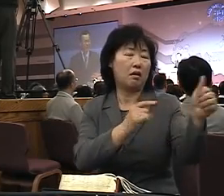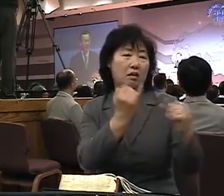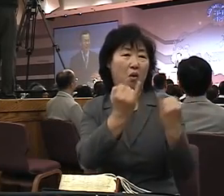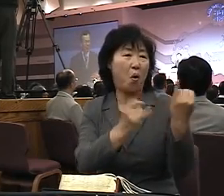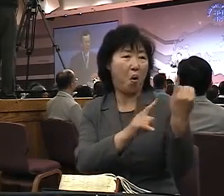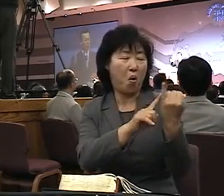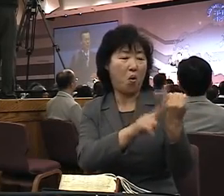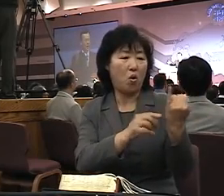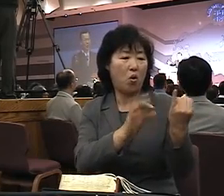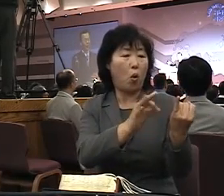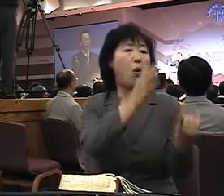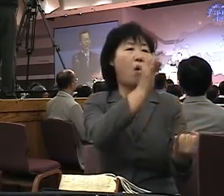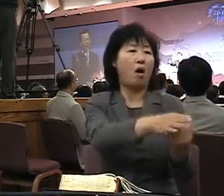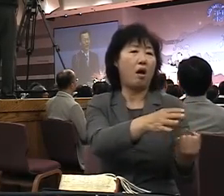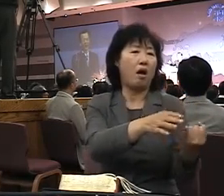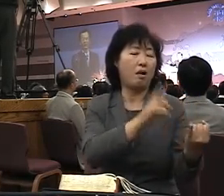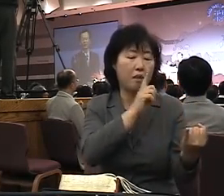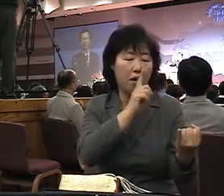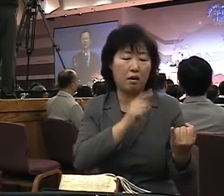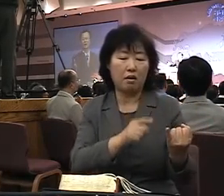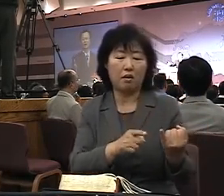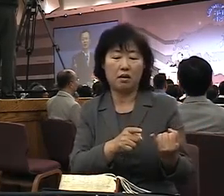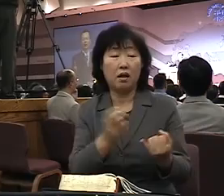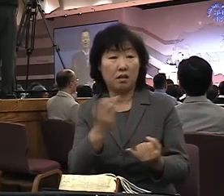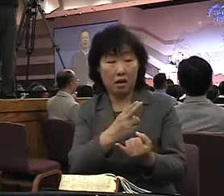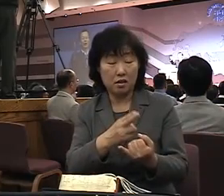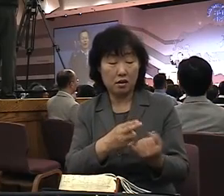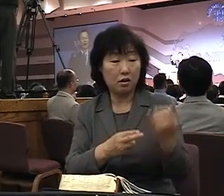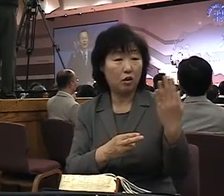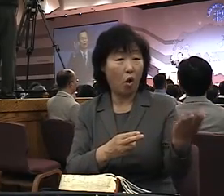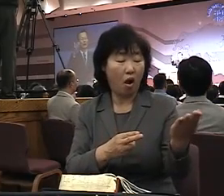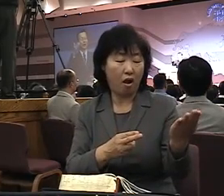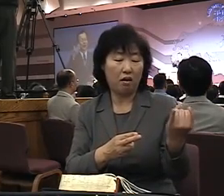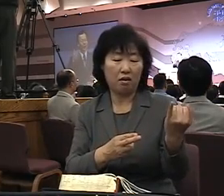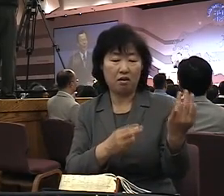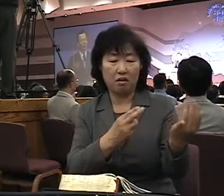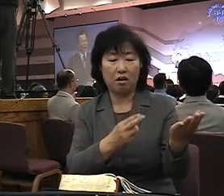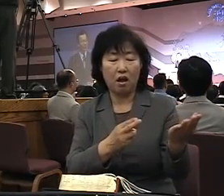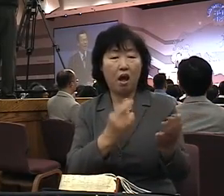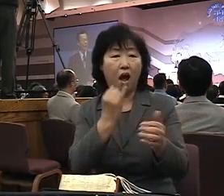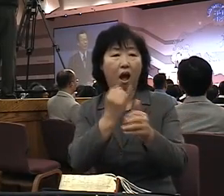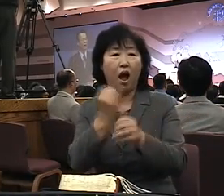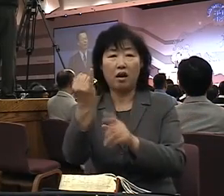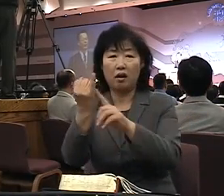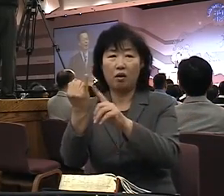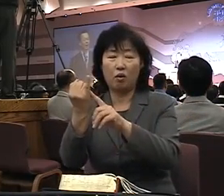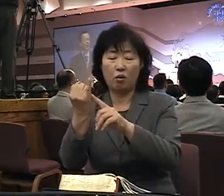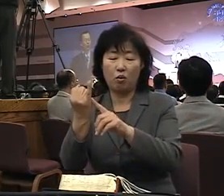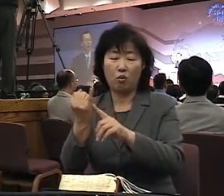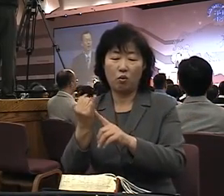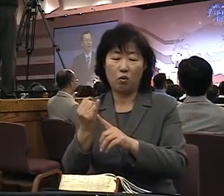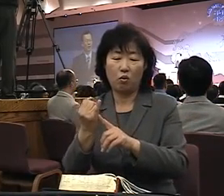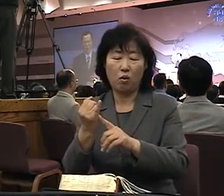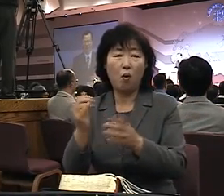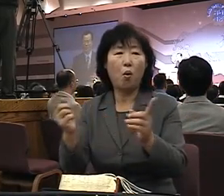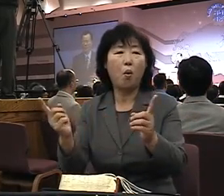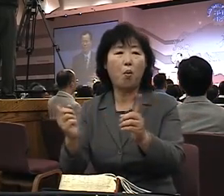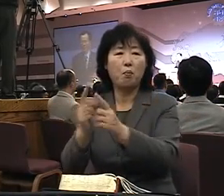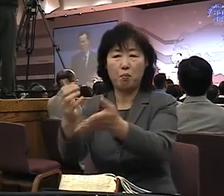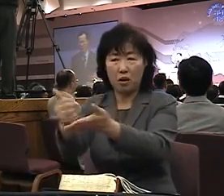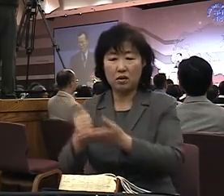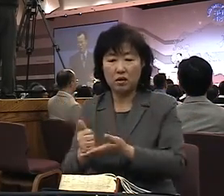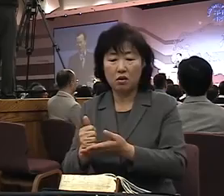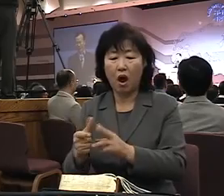하십니다. 돈 주고 사서 너는 그를 다시 너의 그 아내로 맞이하여 그와 함께 살라고